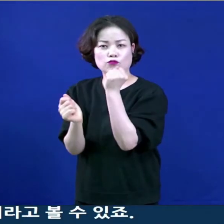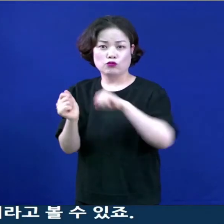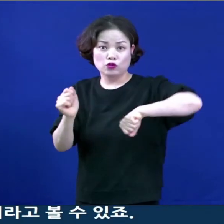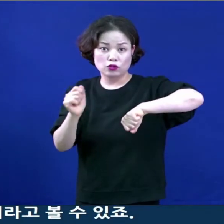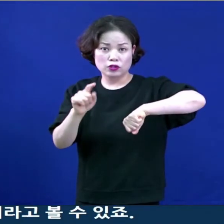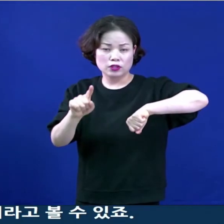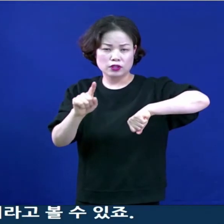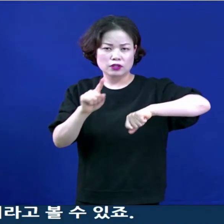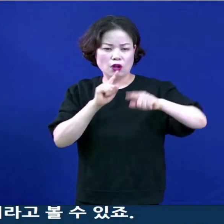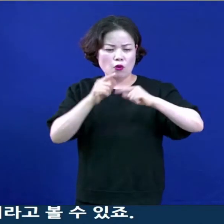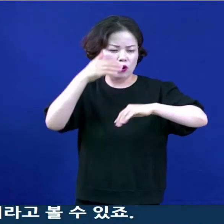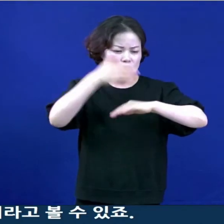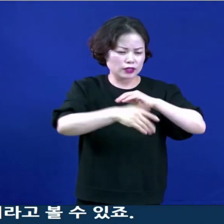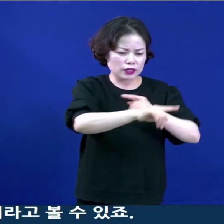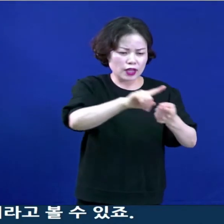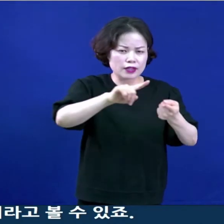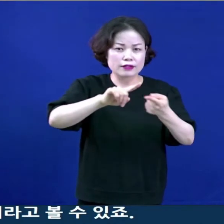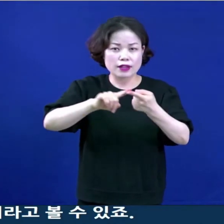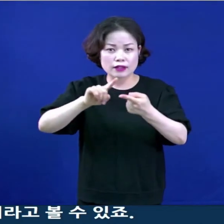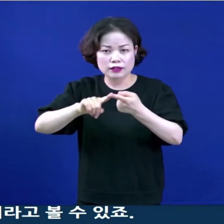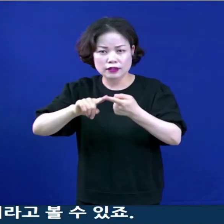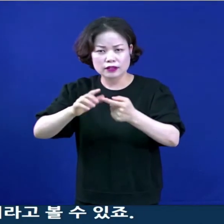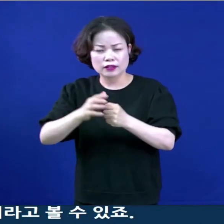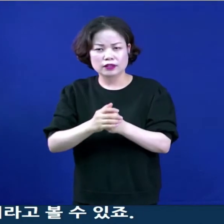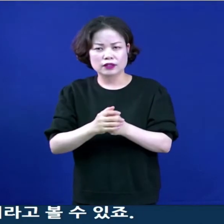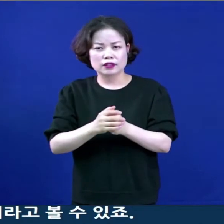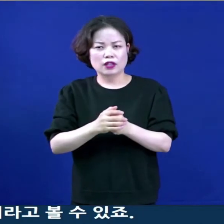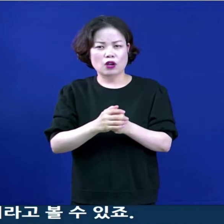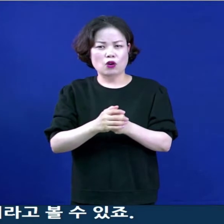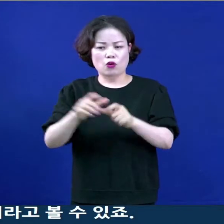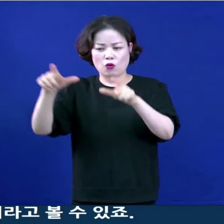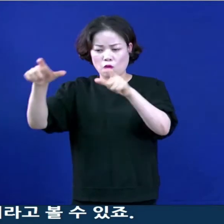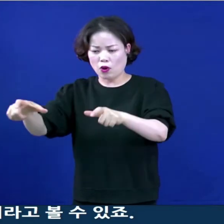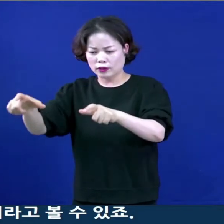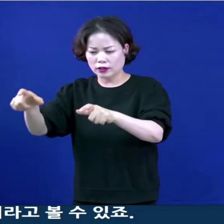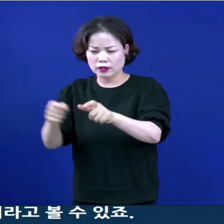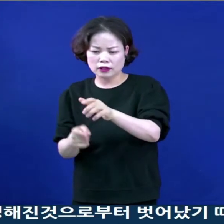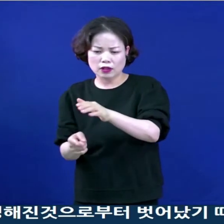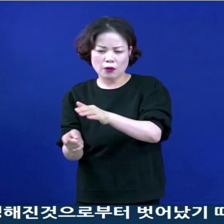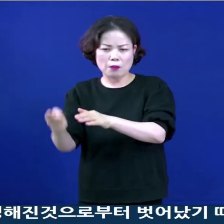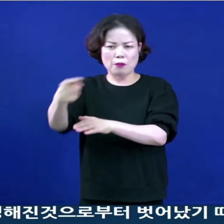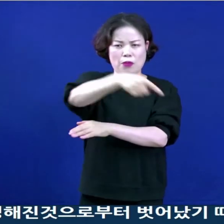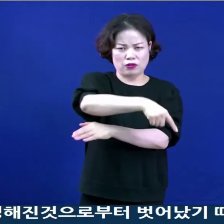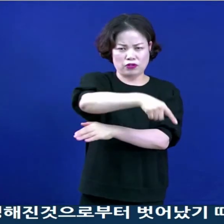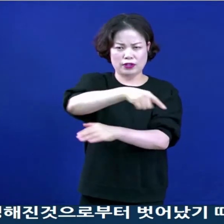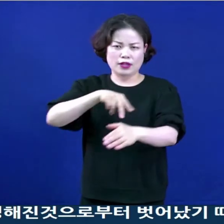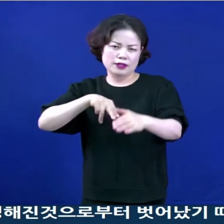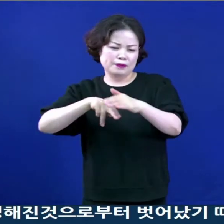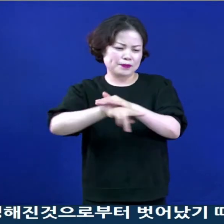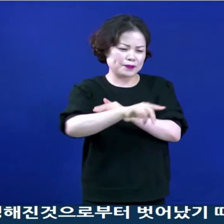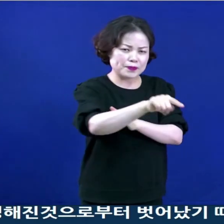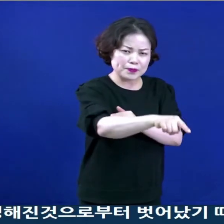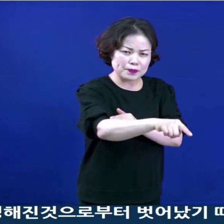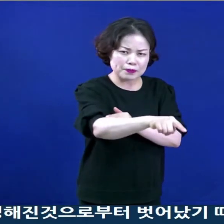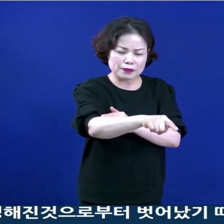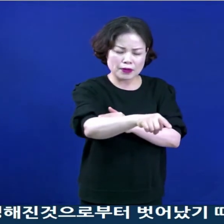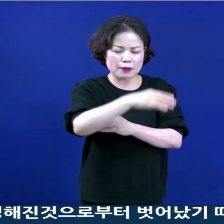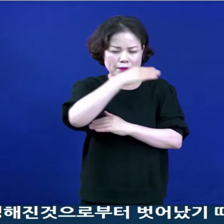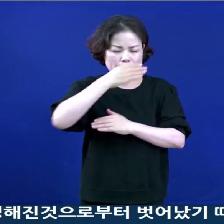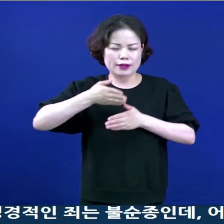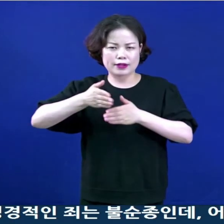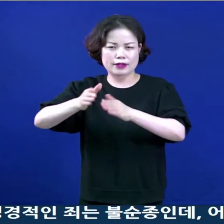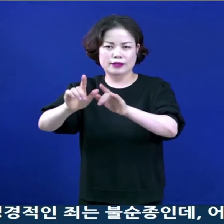이 어휘적인 정의를 해보면 관역에서 벗어난 상태, 제대로 안 가고 있는